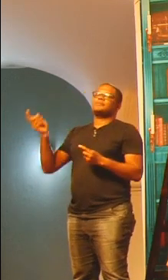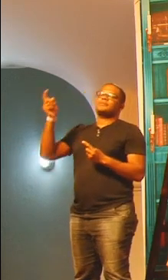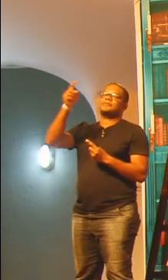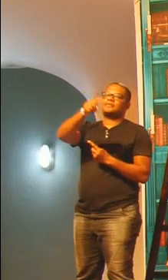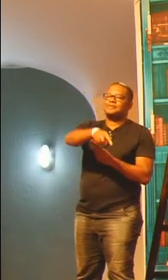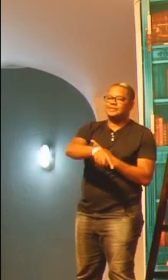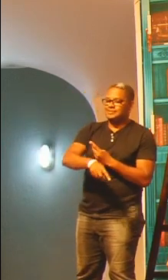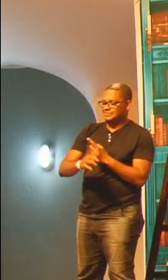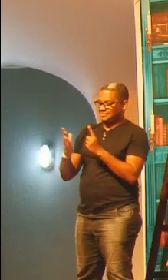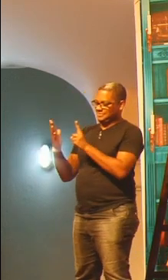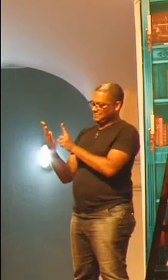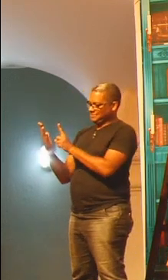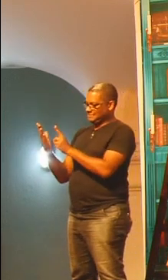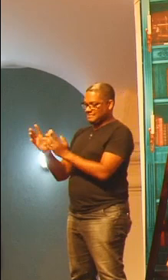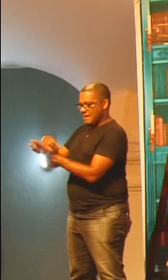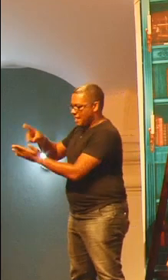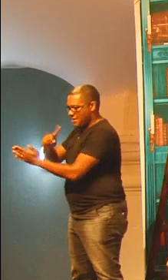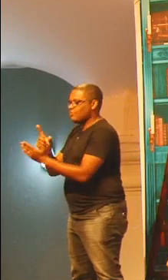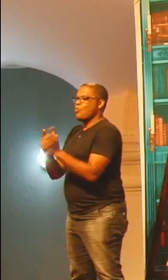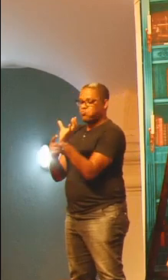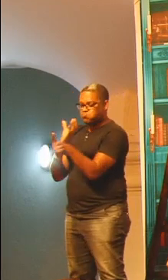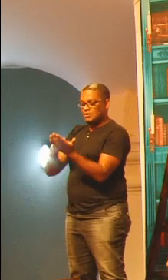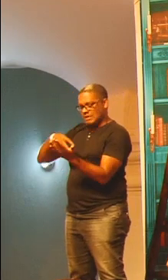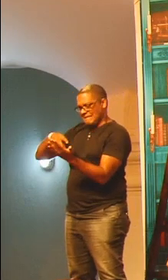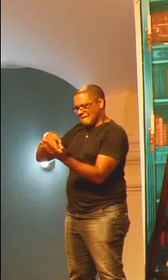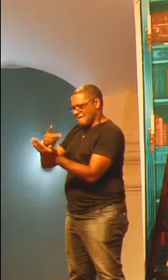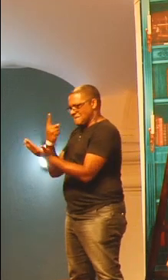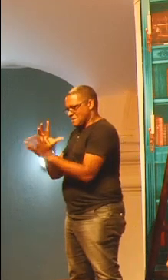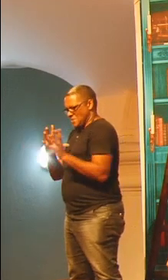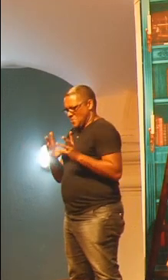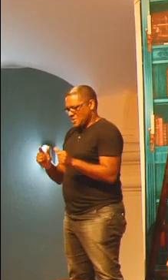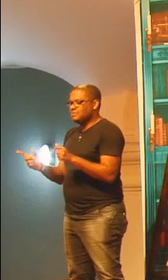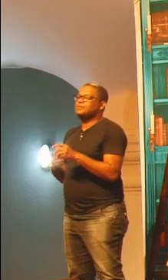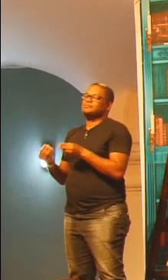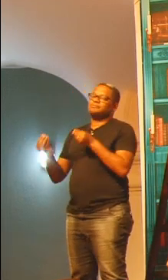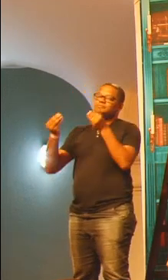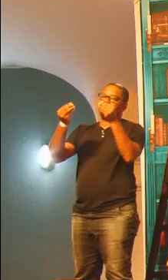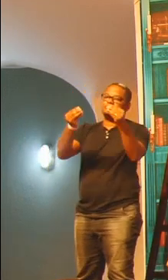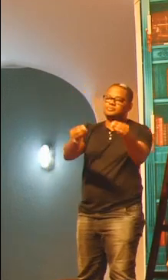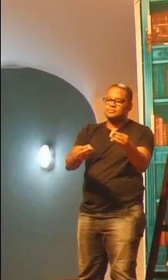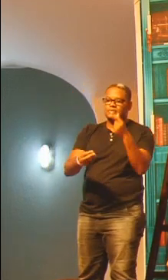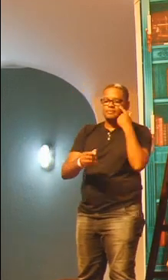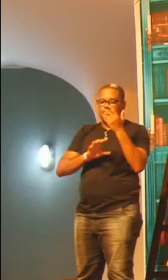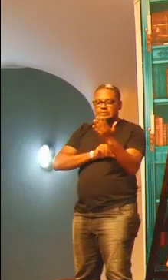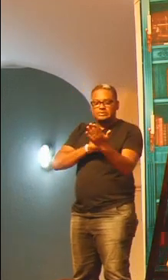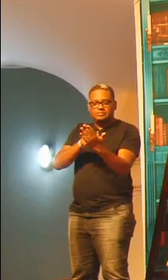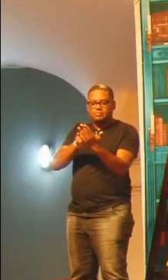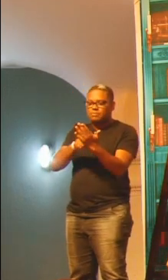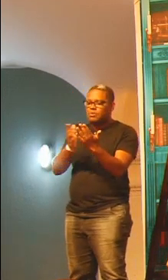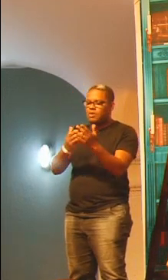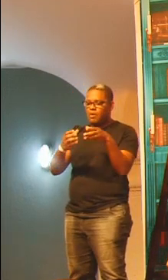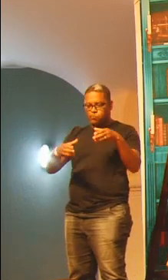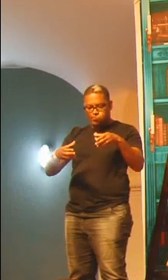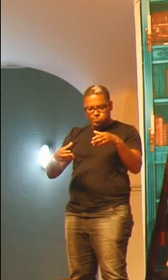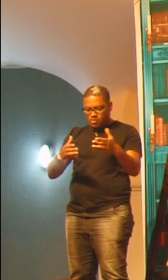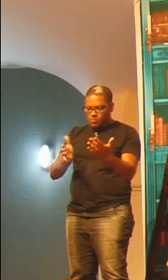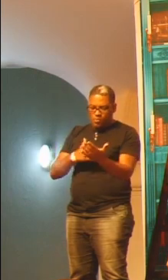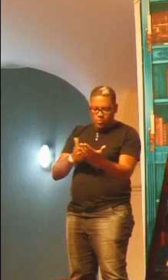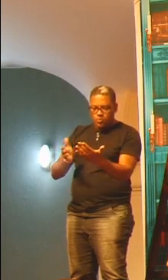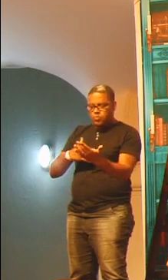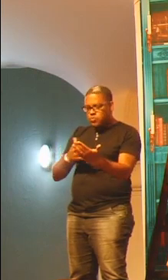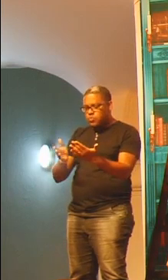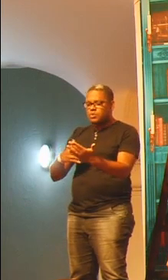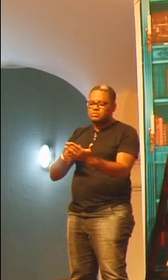lido tudo. Então, eu comecei a pegar uma paixão pelo objeto, pelo livro em si. E